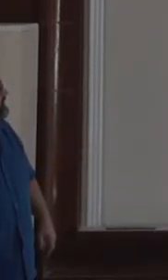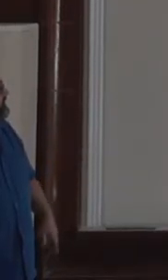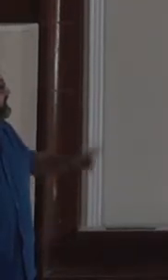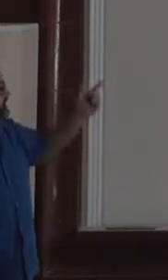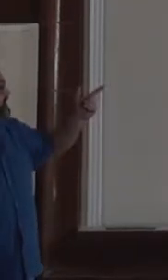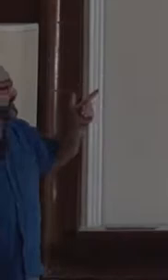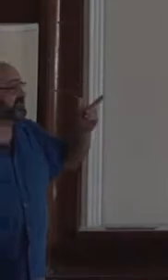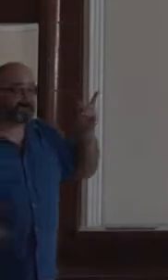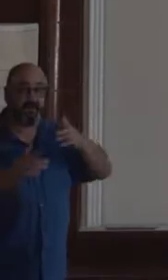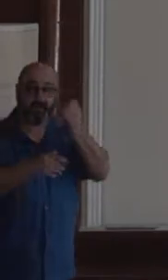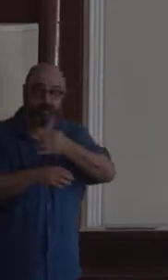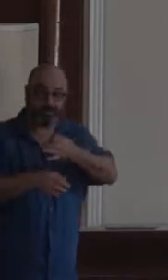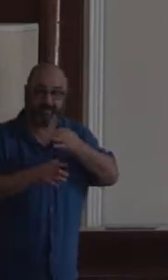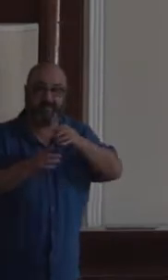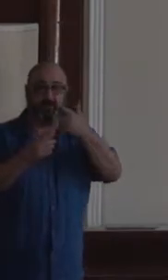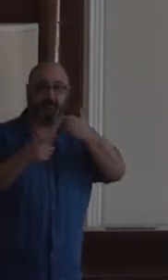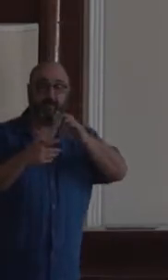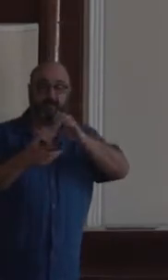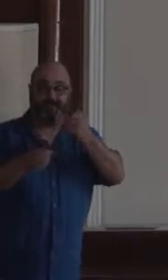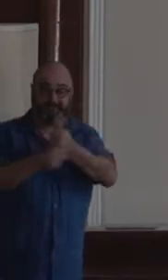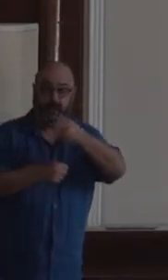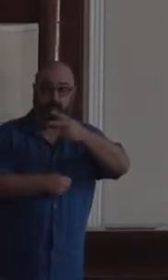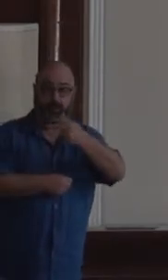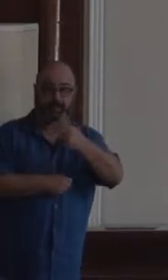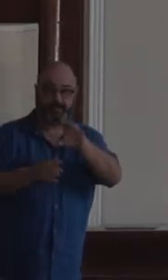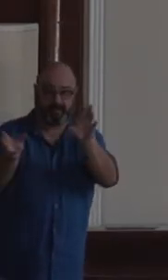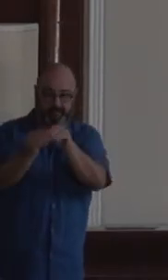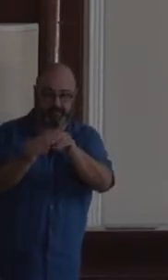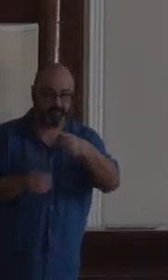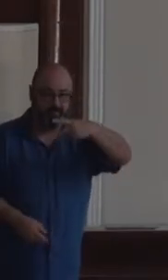PyTest va générer automatiquement la combinatoire.